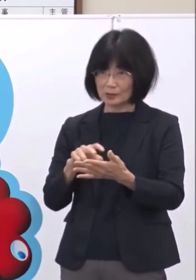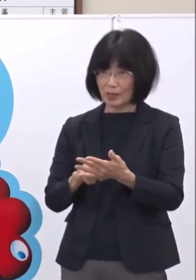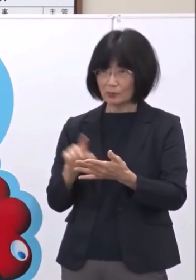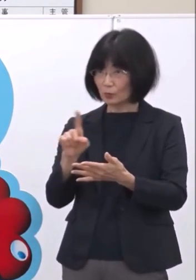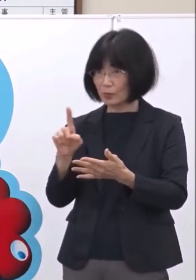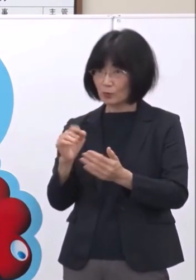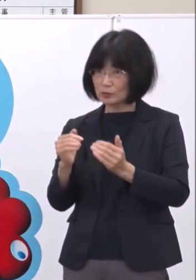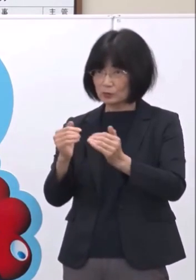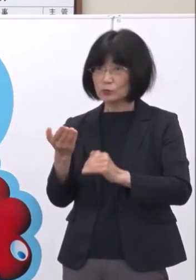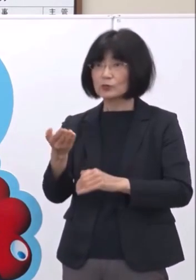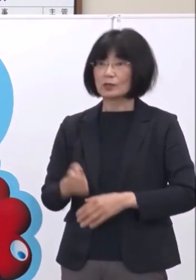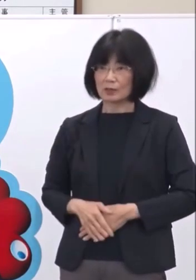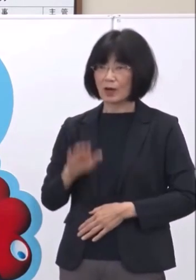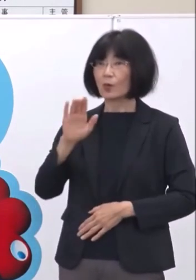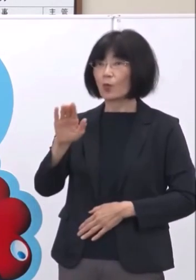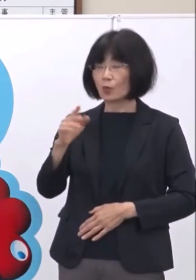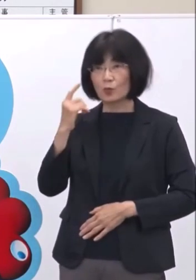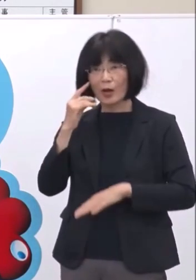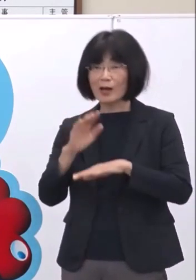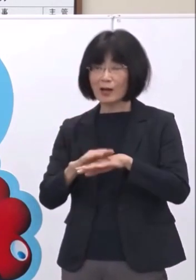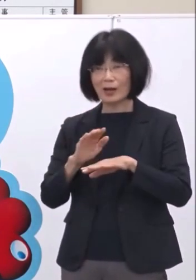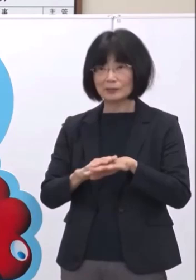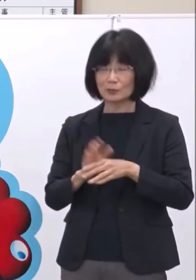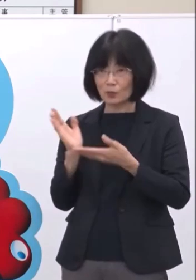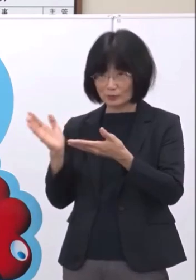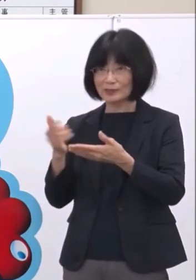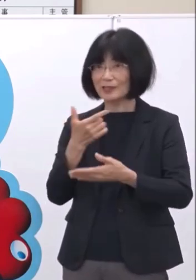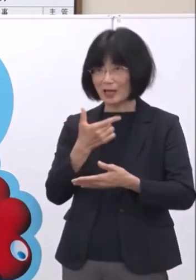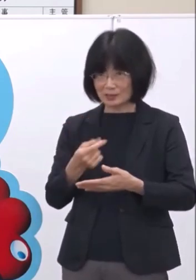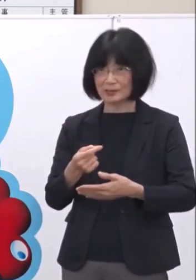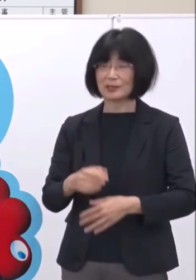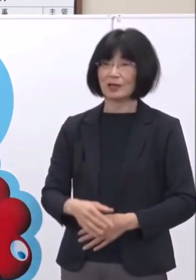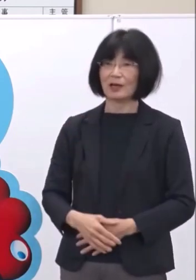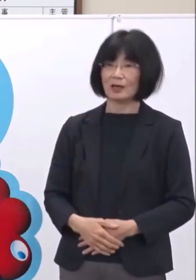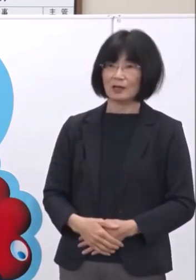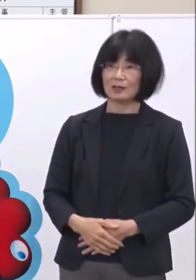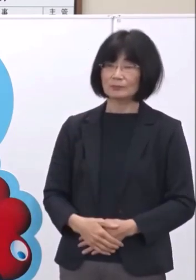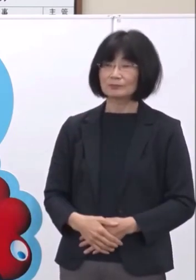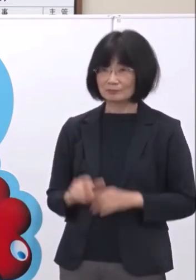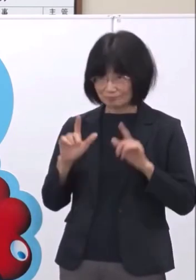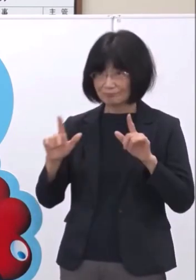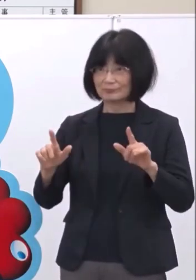状況とあと今後に向けてのお考えというのをお伺いさせてください。 はい、